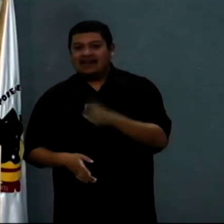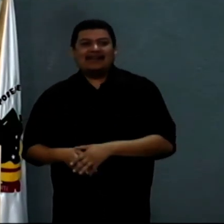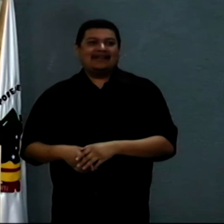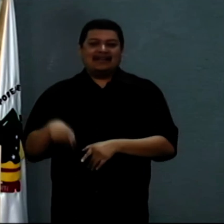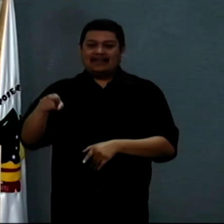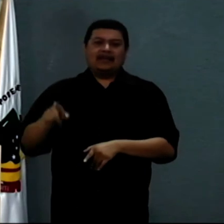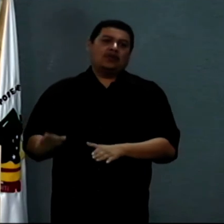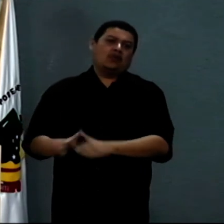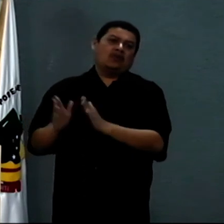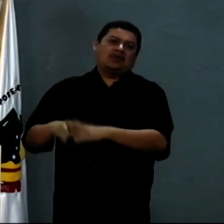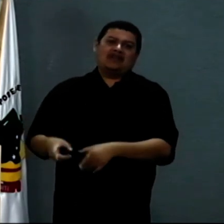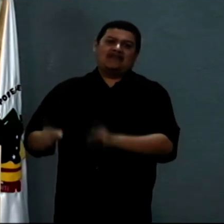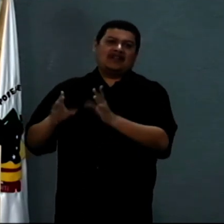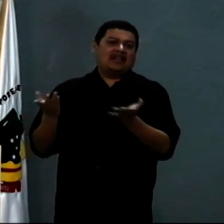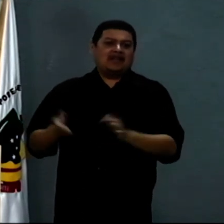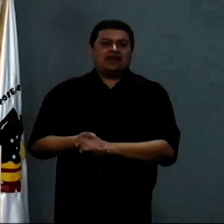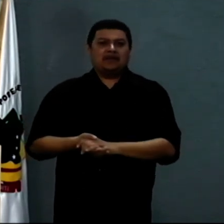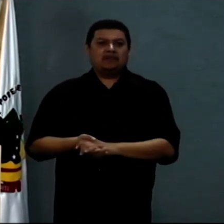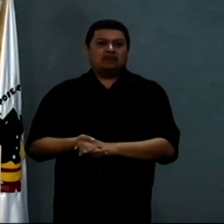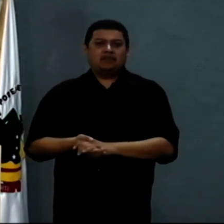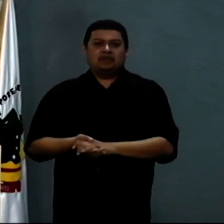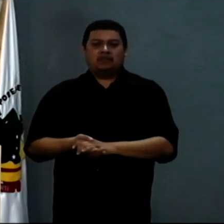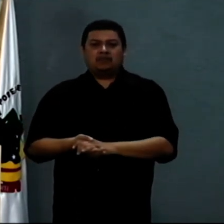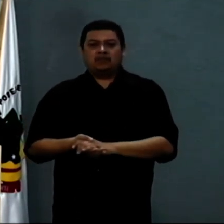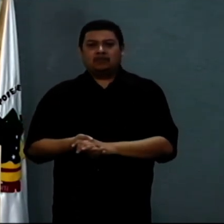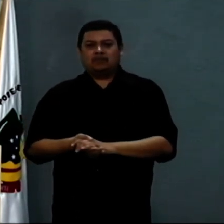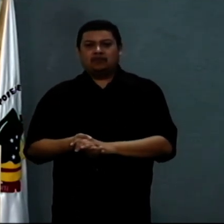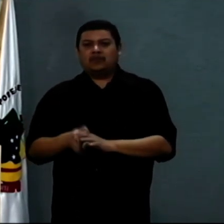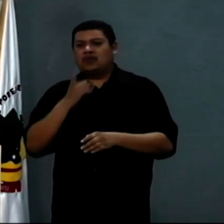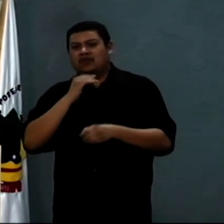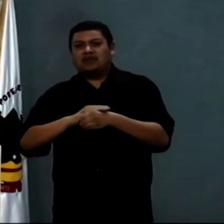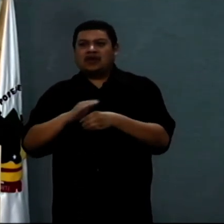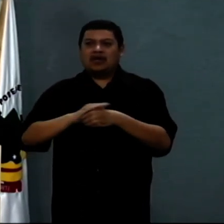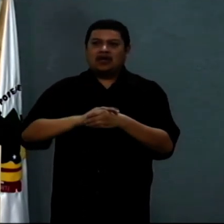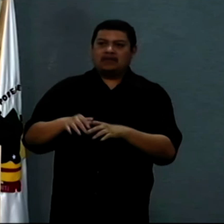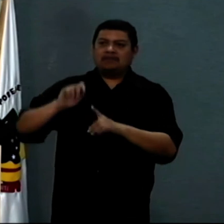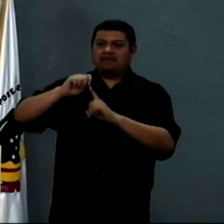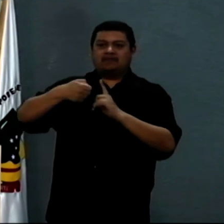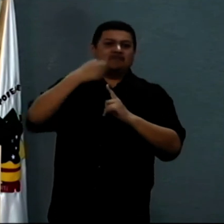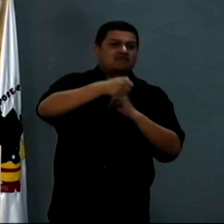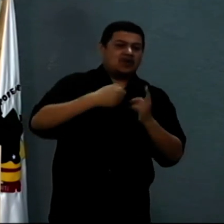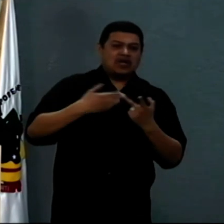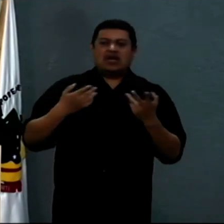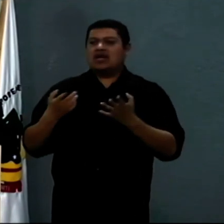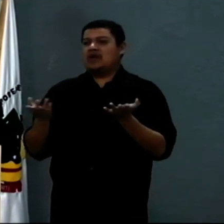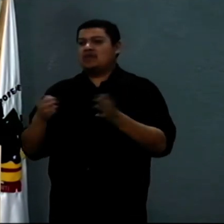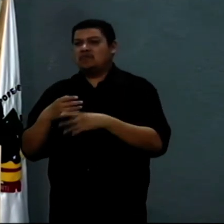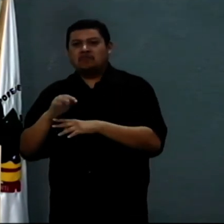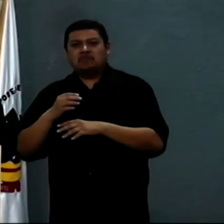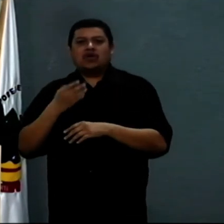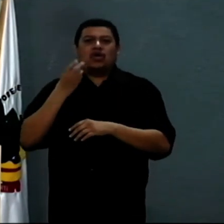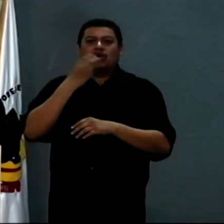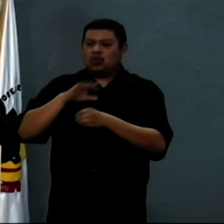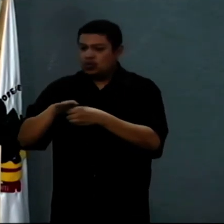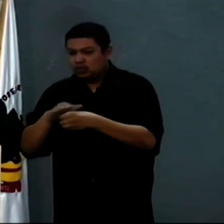vender um quiabo, um tomate, uma banana, um doce, fica